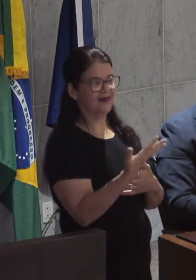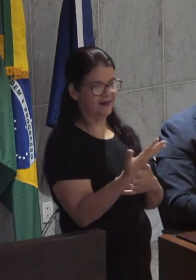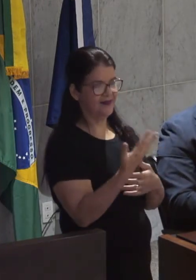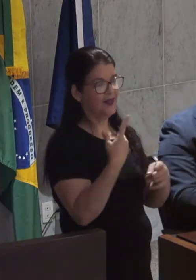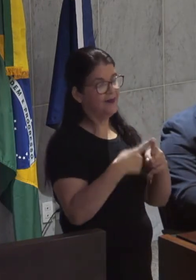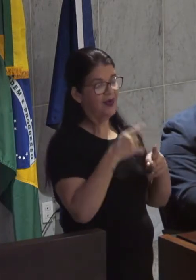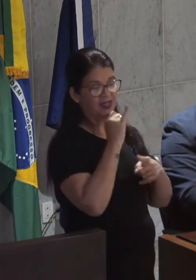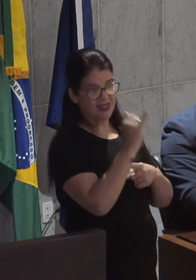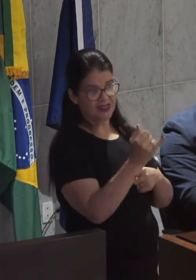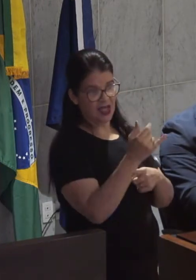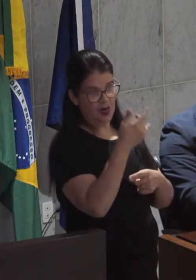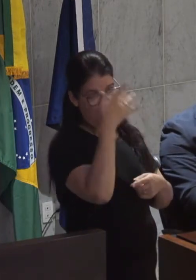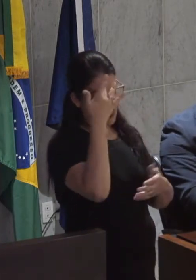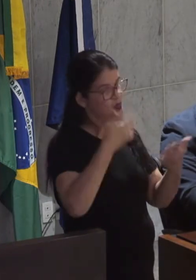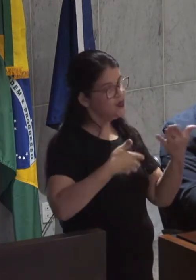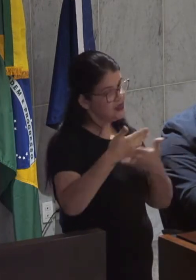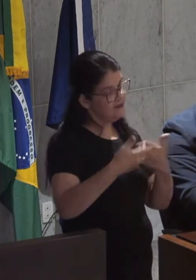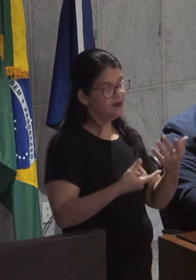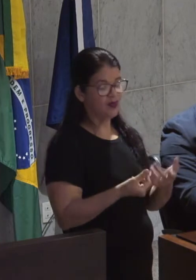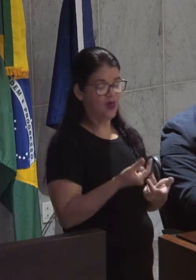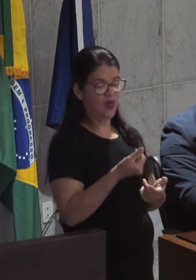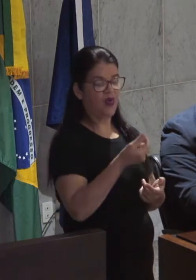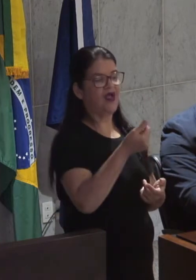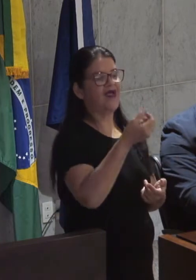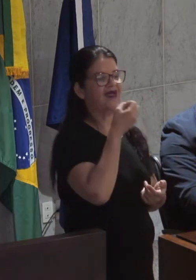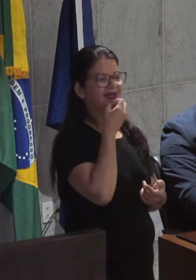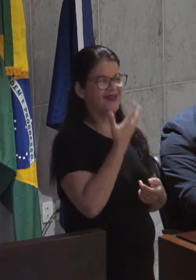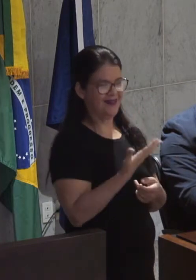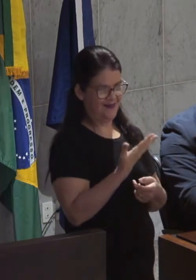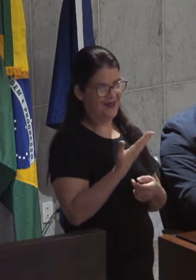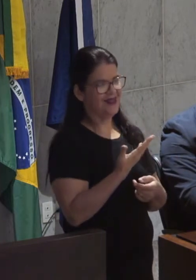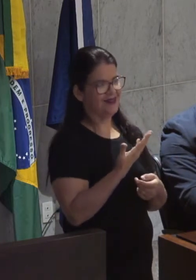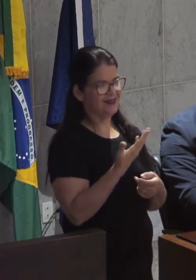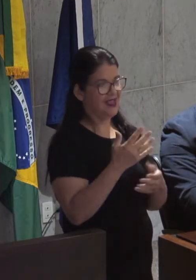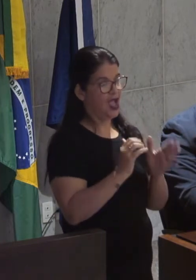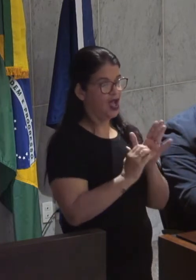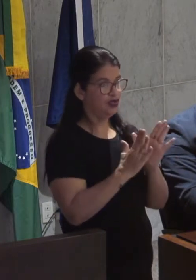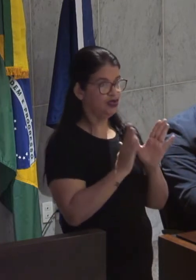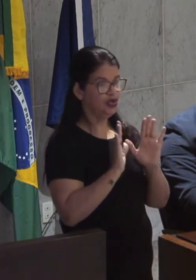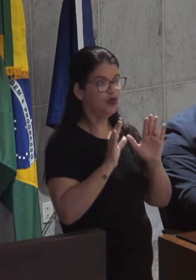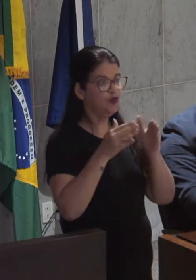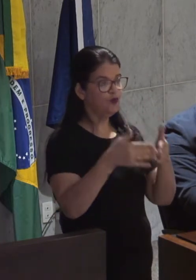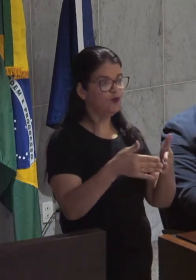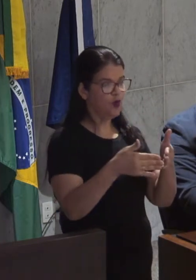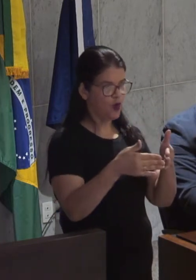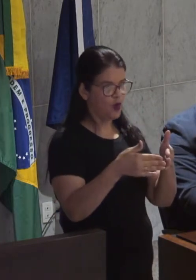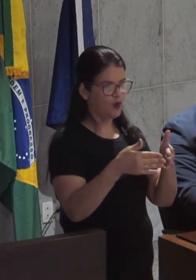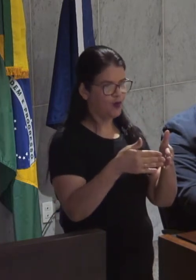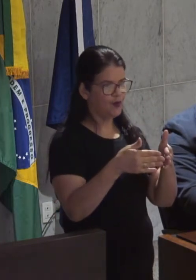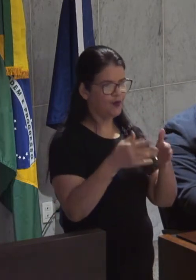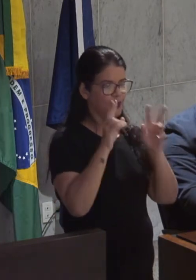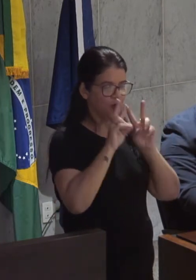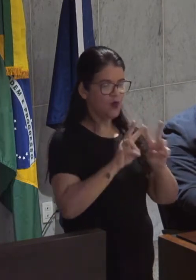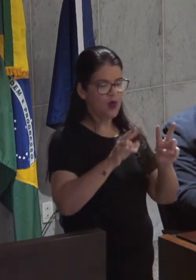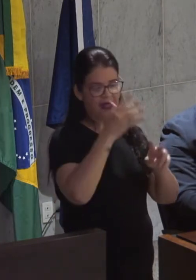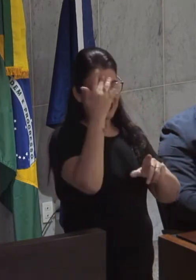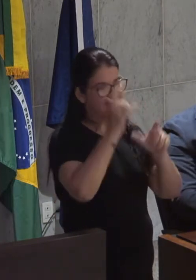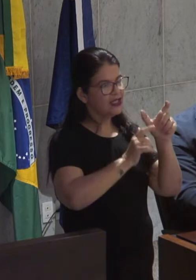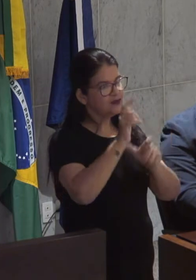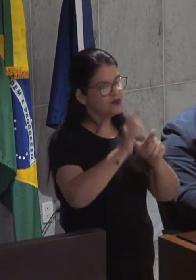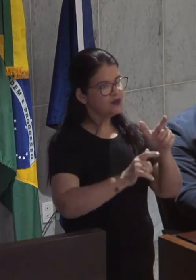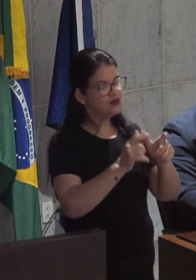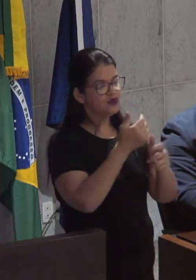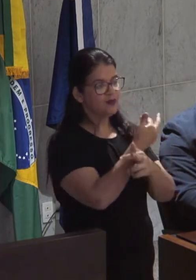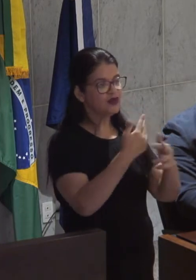Porque dizendo que servidor ganha demais, eu tiro o foco, tiro o olhar das pessoas para o que eu